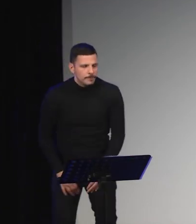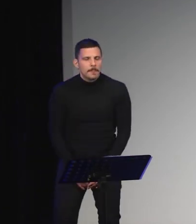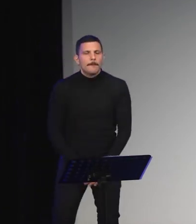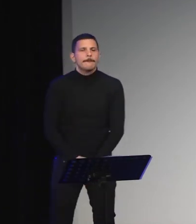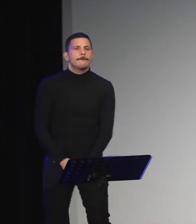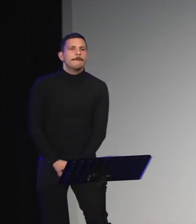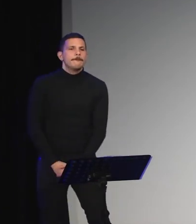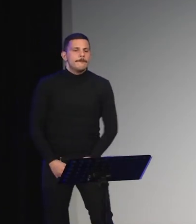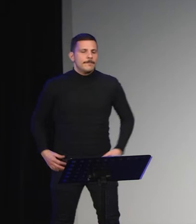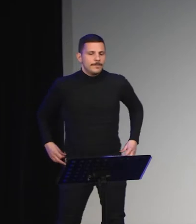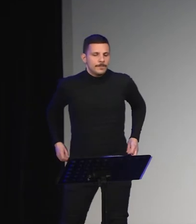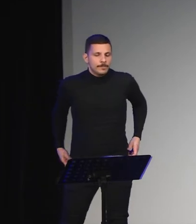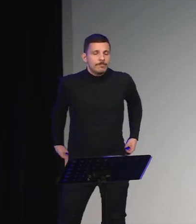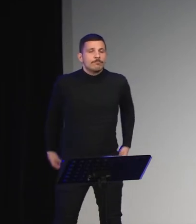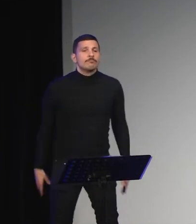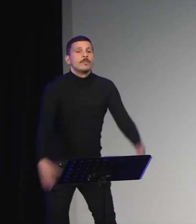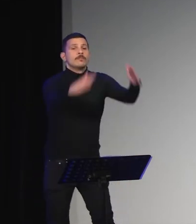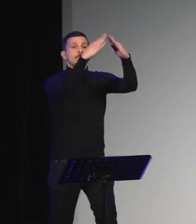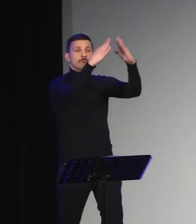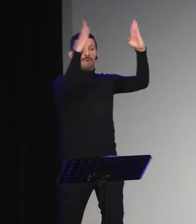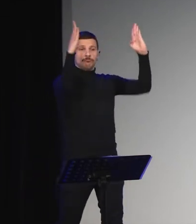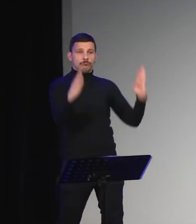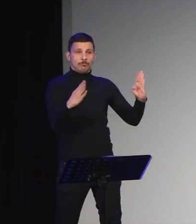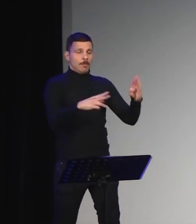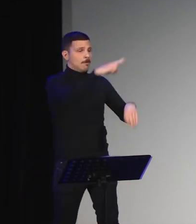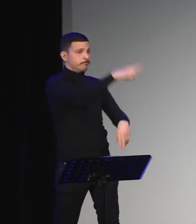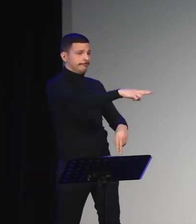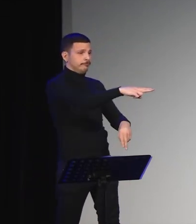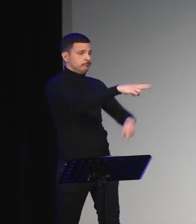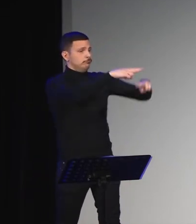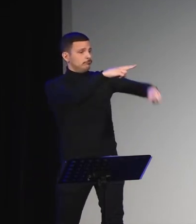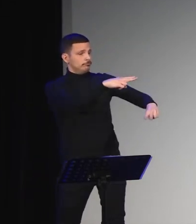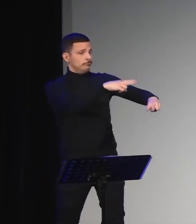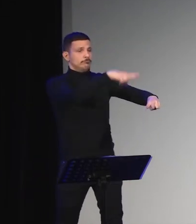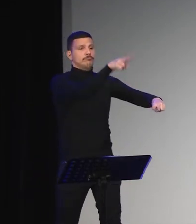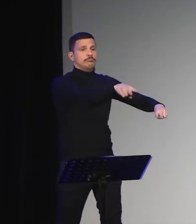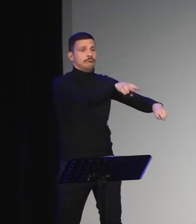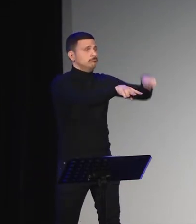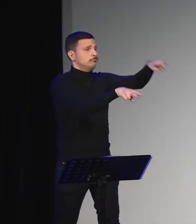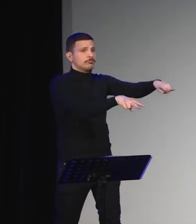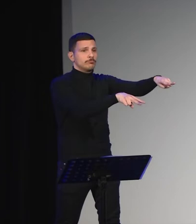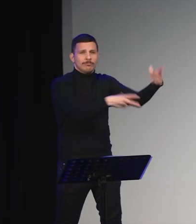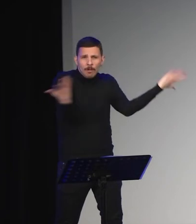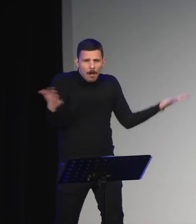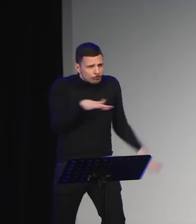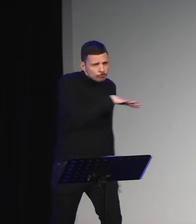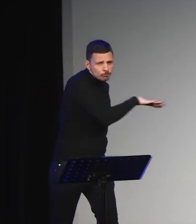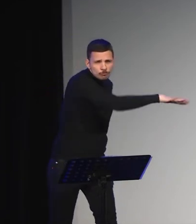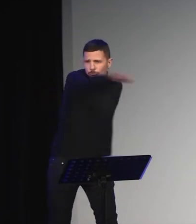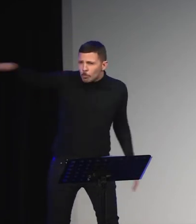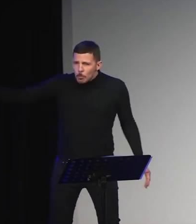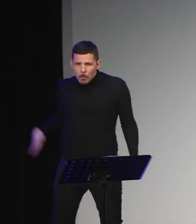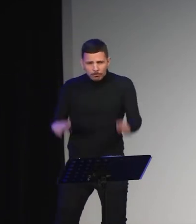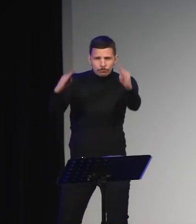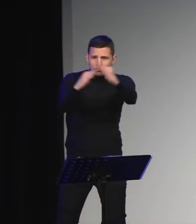Tout le monde s'allongeait dans cette maison, car tout le monde s'allonge dans toutes les maisons. Tout le monde finit par s'allonger, car c'est